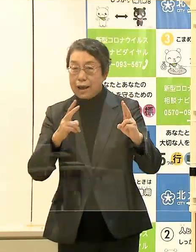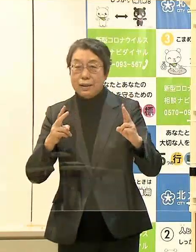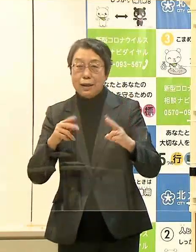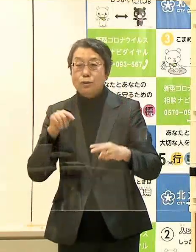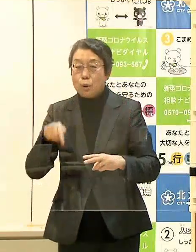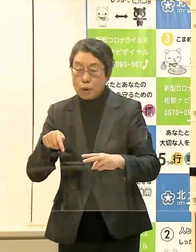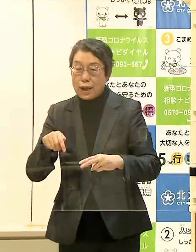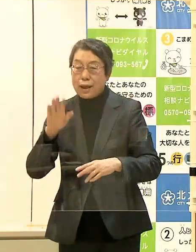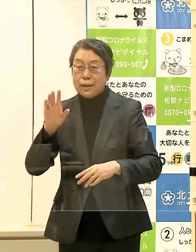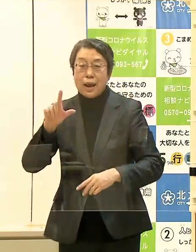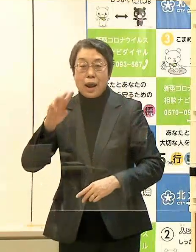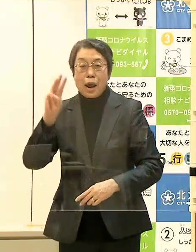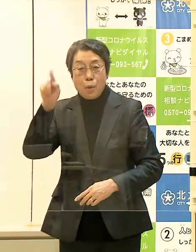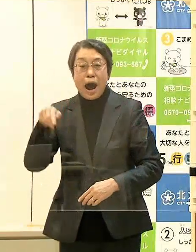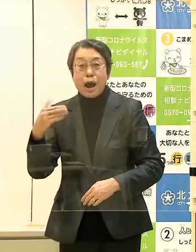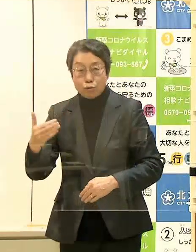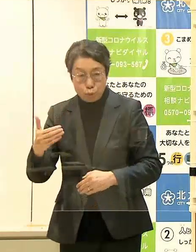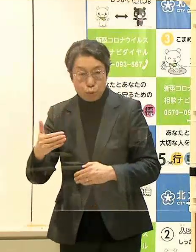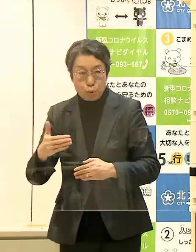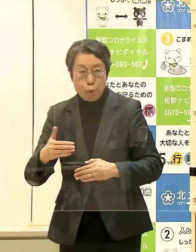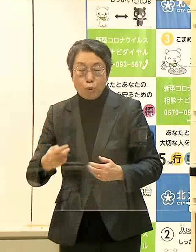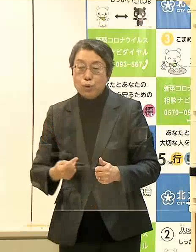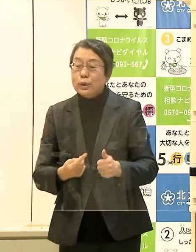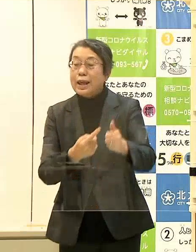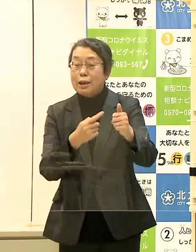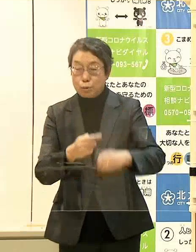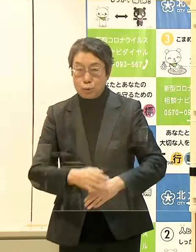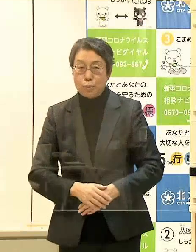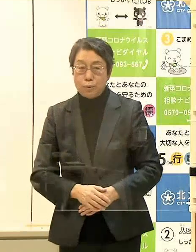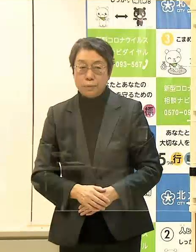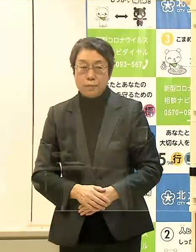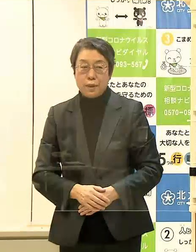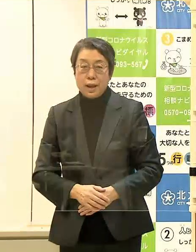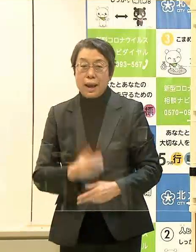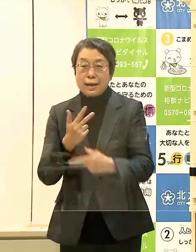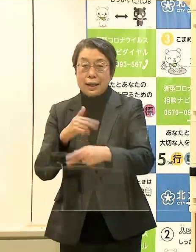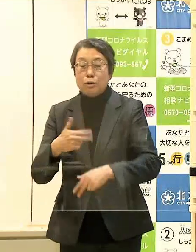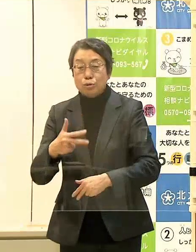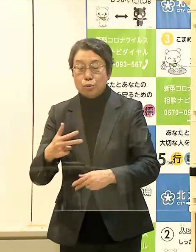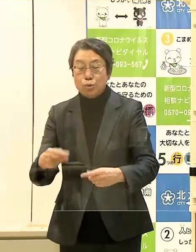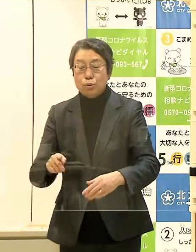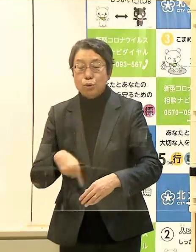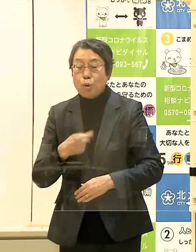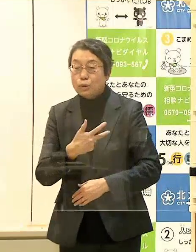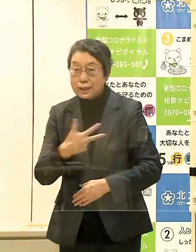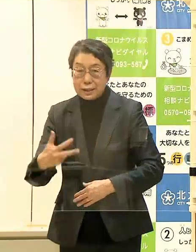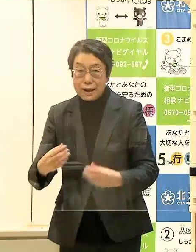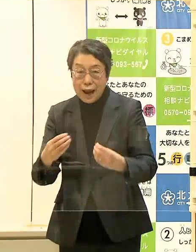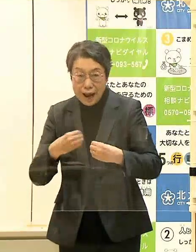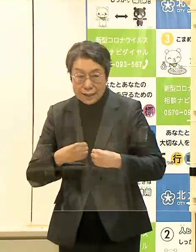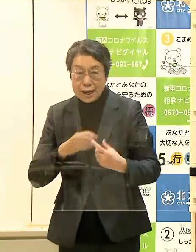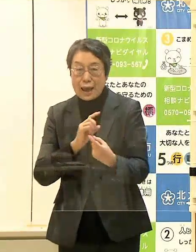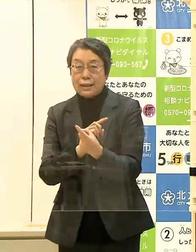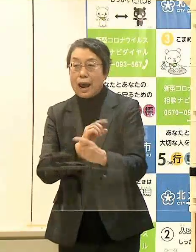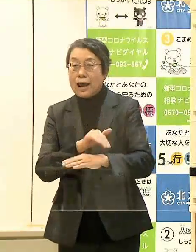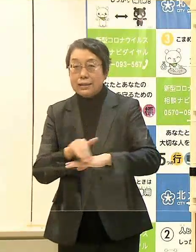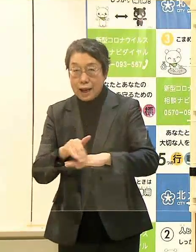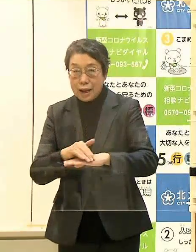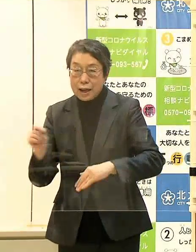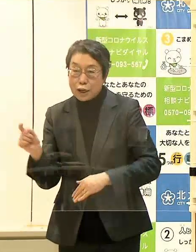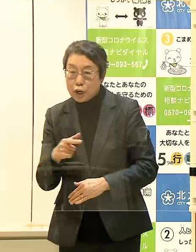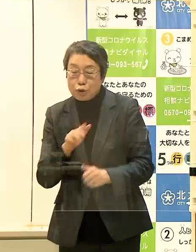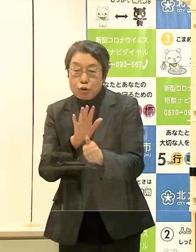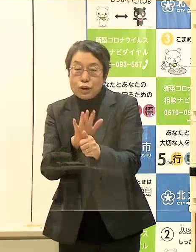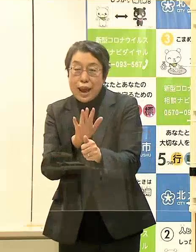プランまた北九州市独自の感染防止退散置かれた緊急経済支援を行うことに